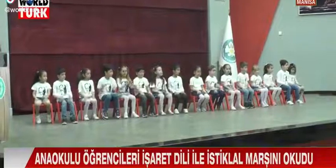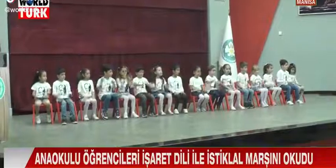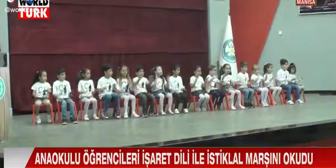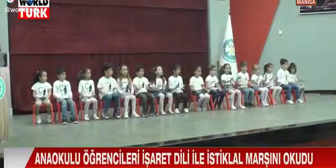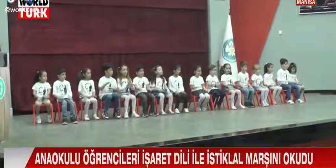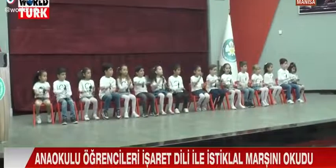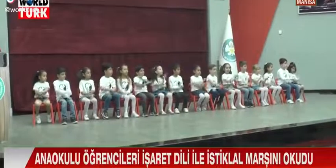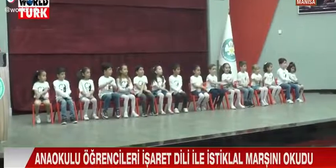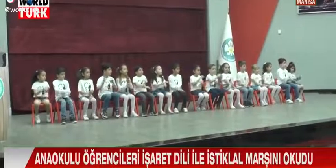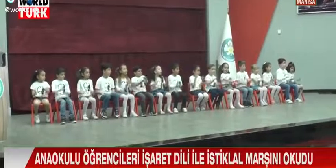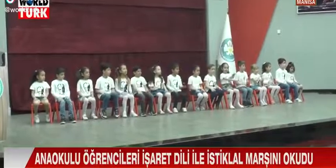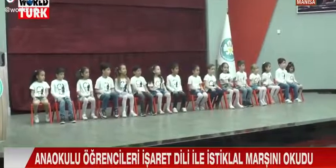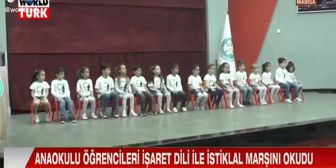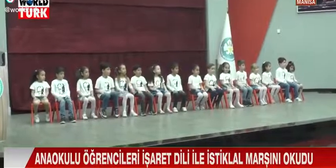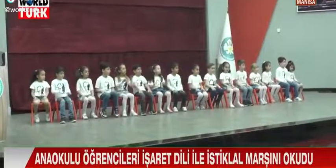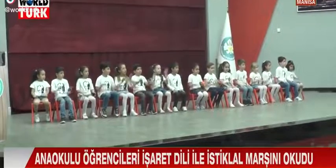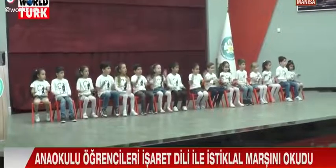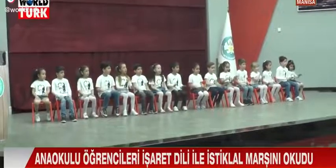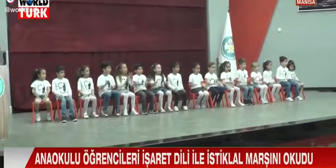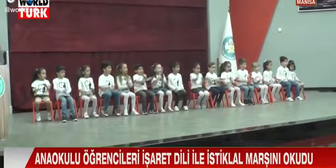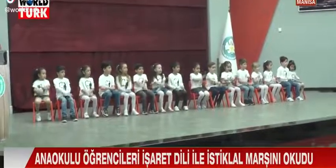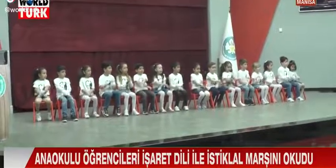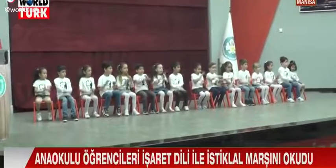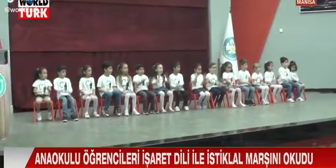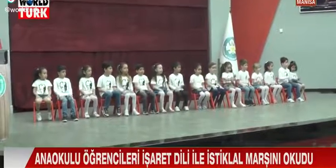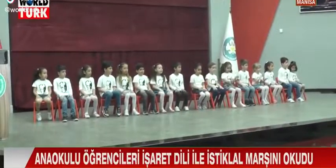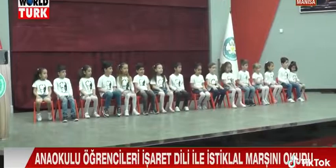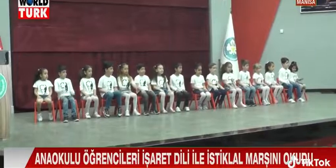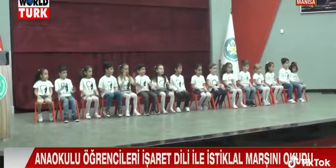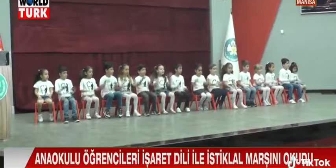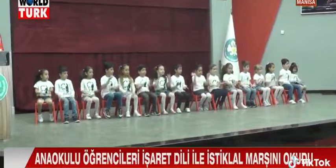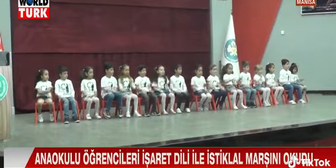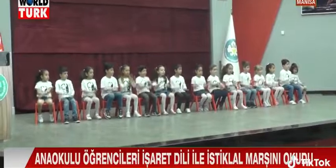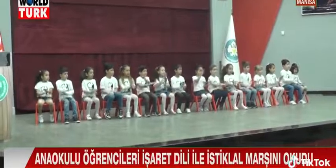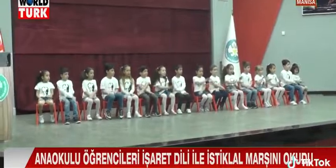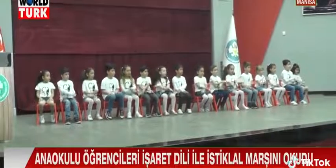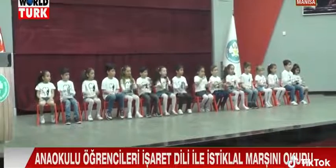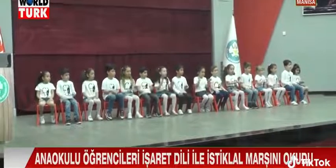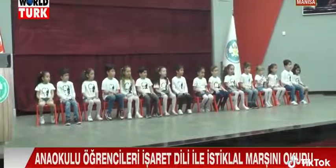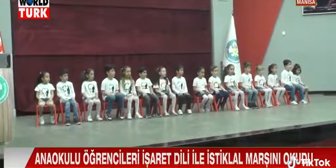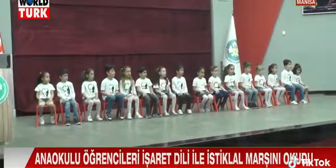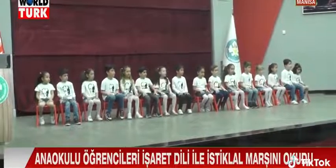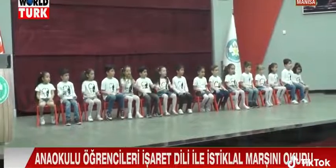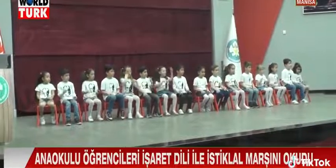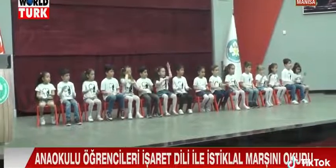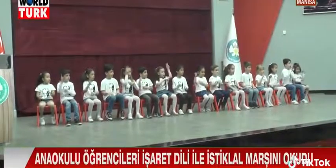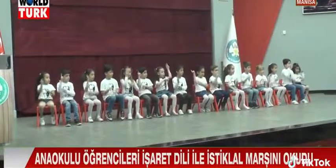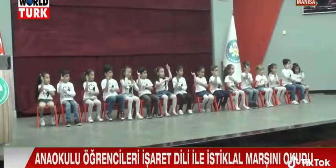Manisa'da 10-16 Mayıs Engelliler Haftası farkındalık etkinlikleriyle coşkulu şekilde kutlanıyor. Engelliler Haftası nedeniyle Yunus Emre Özel